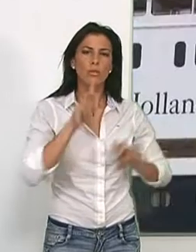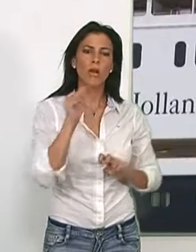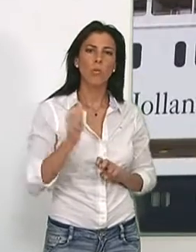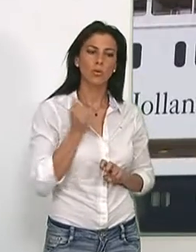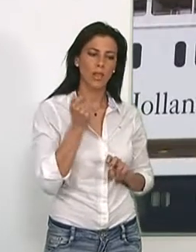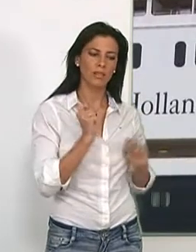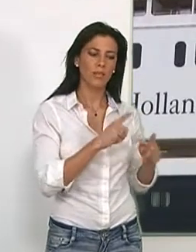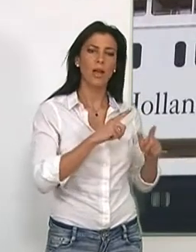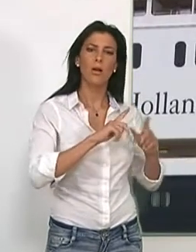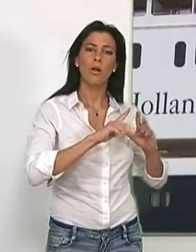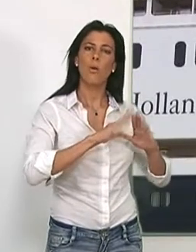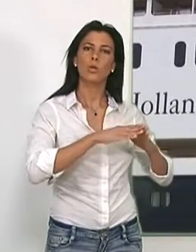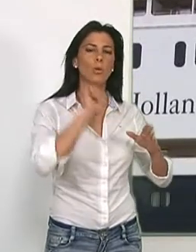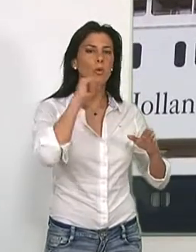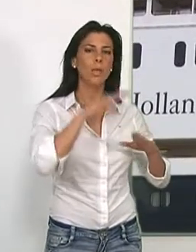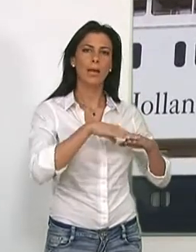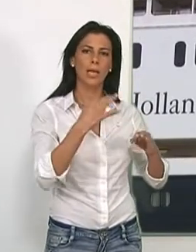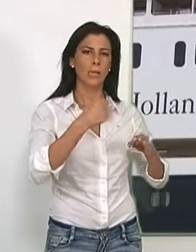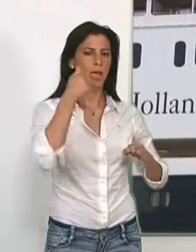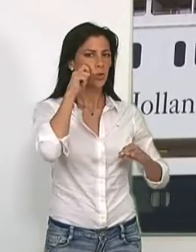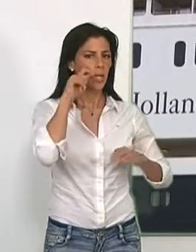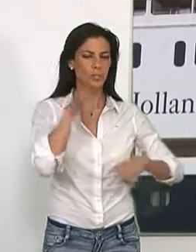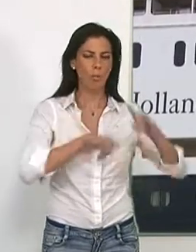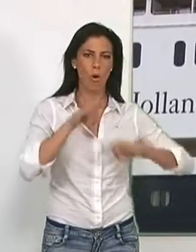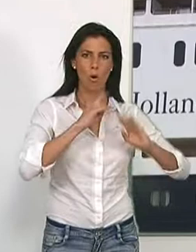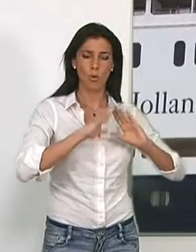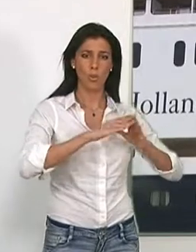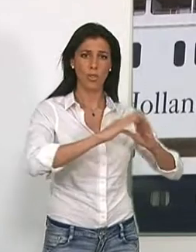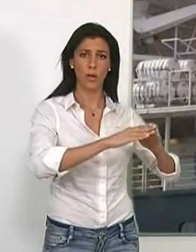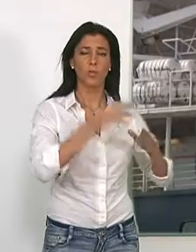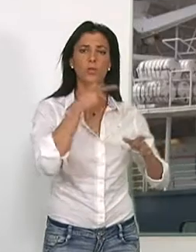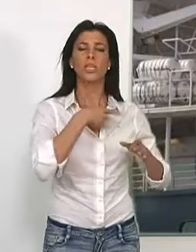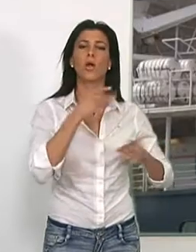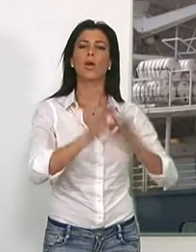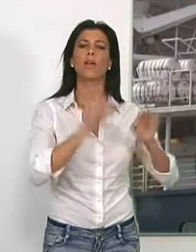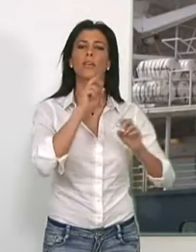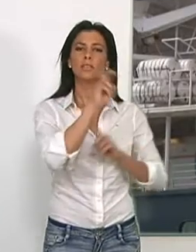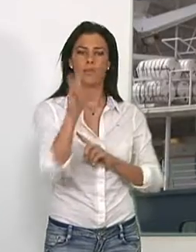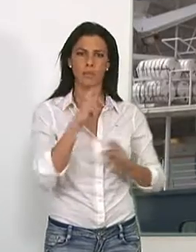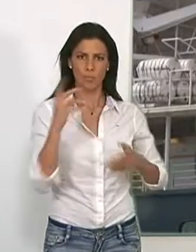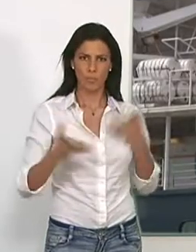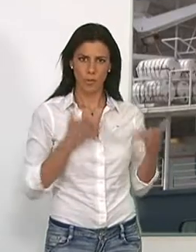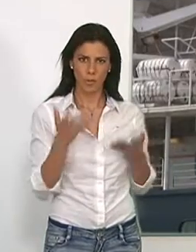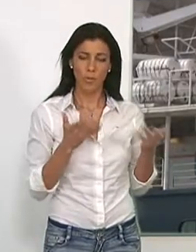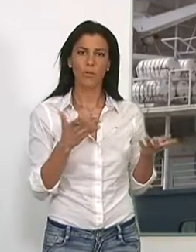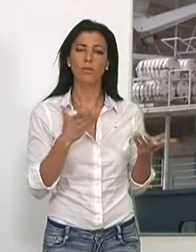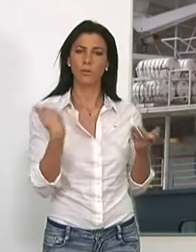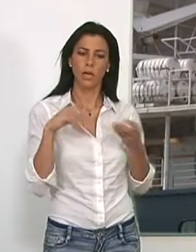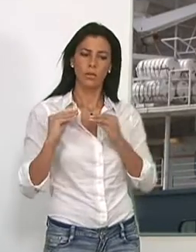oportunidades hay que dar el puerto de motril en el turismo de cruceros De igual forma se va a analizar la actividades de promoción que se han llevado